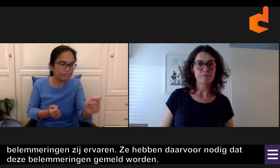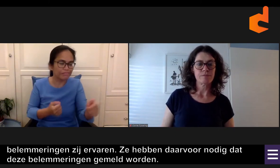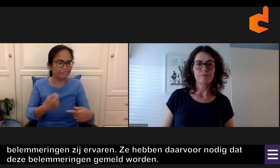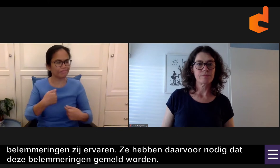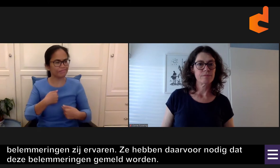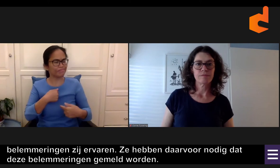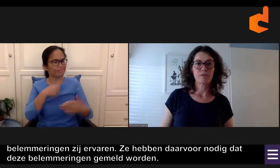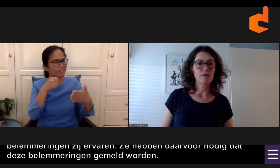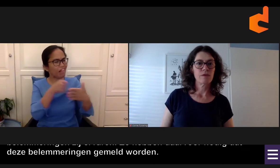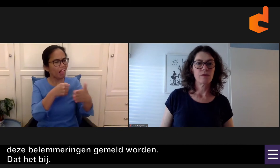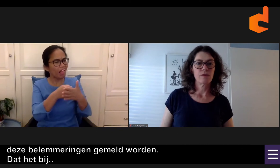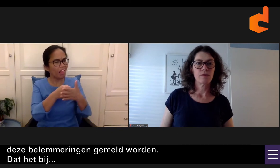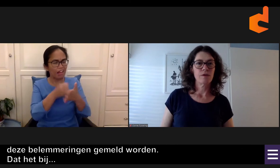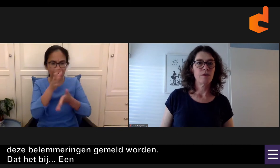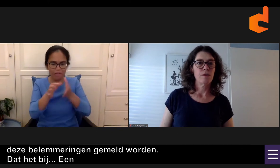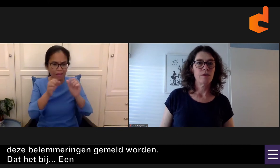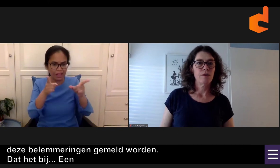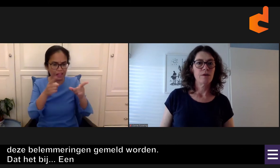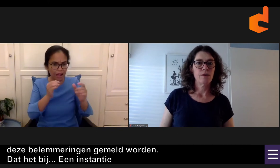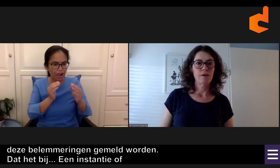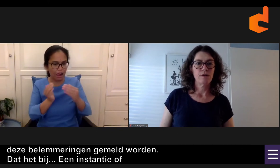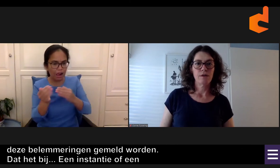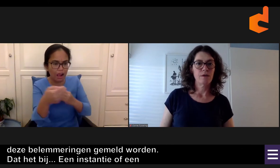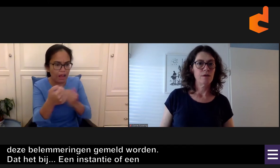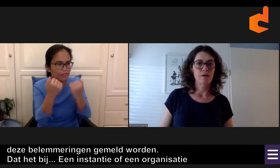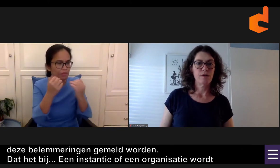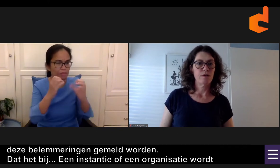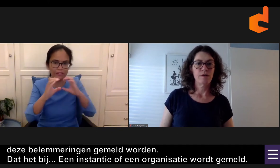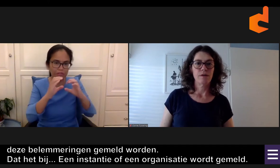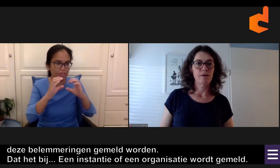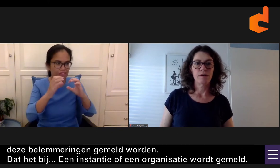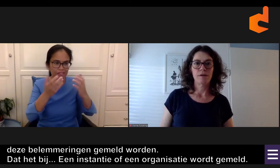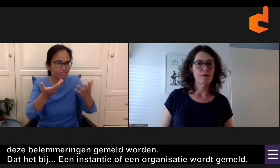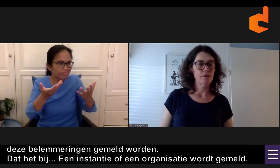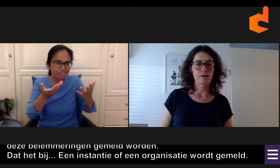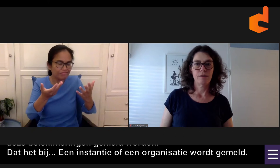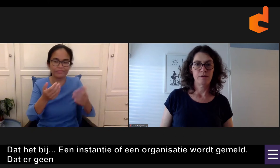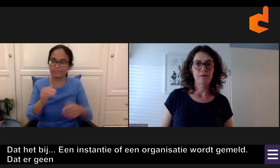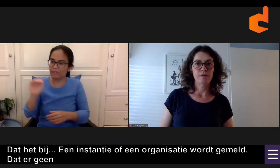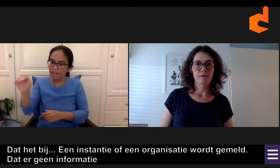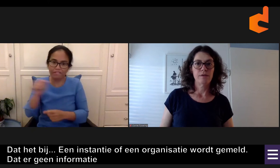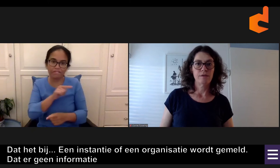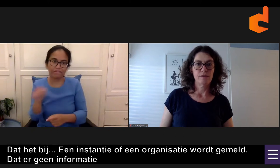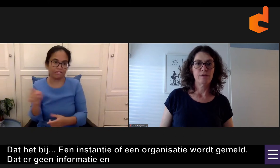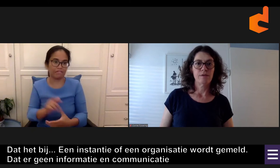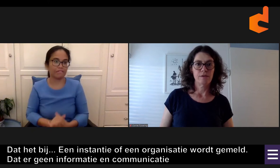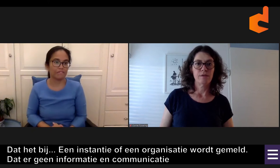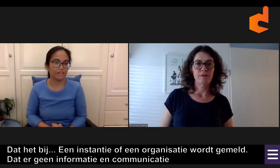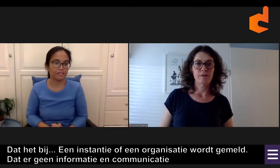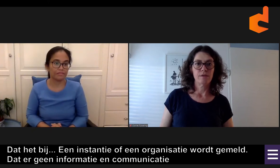Dat bij een instantie of bij een organisatie wordt gemeld. Dat er geen informatie en communicatie via